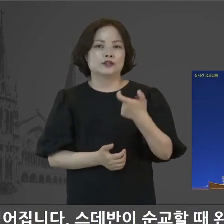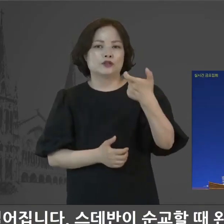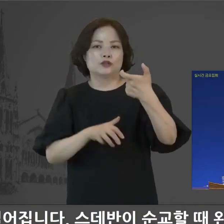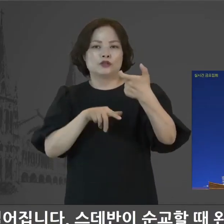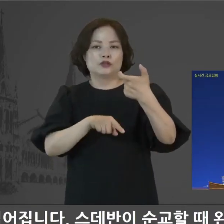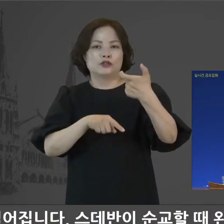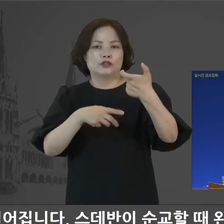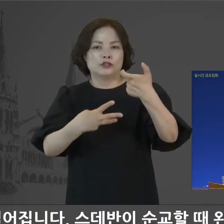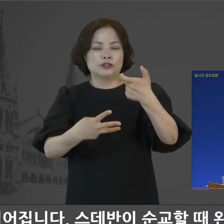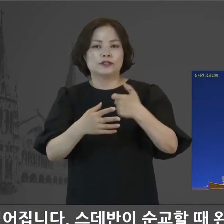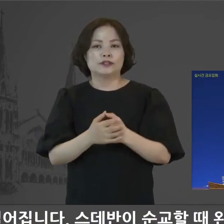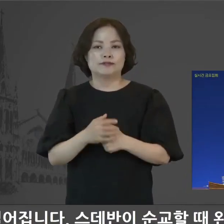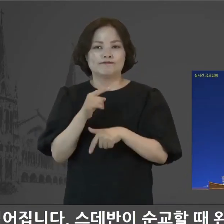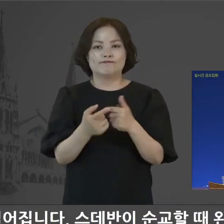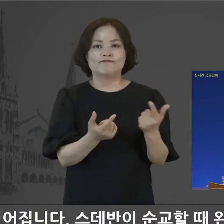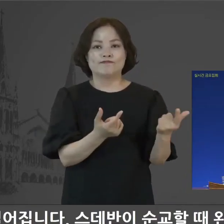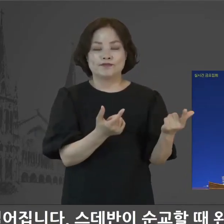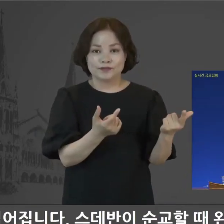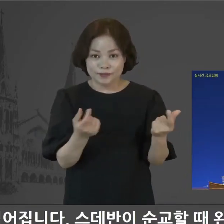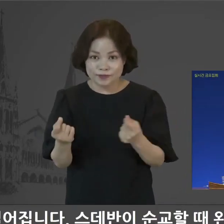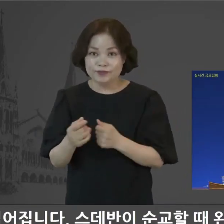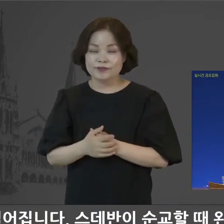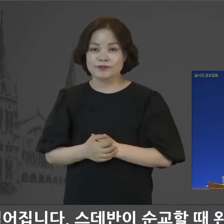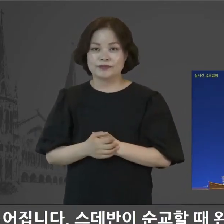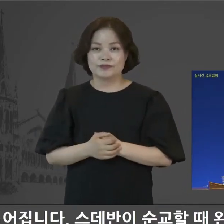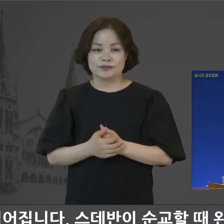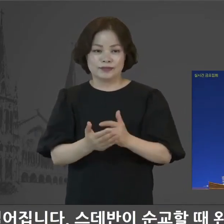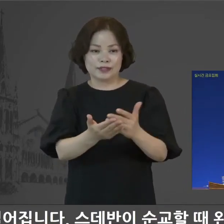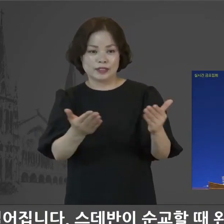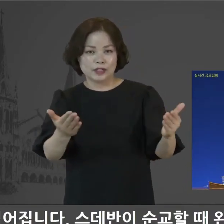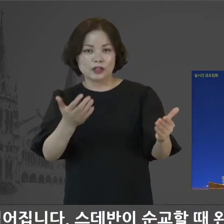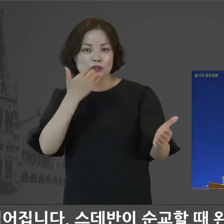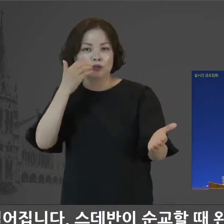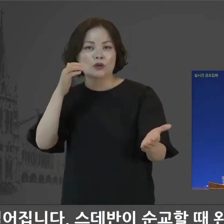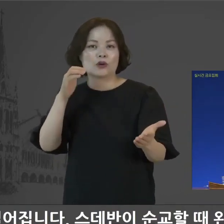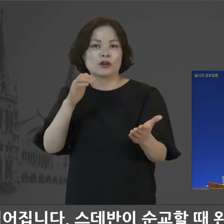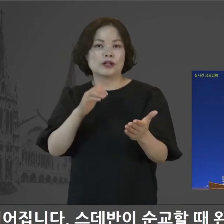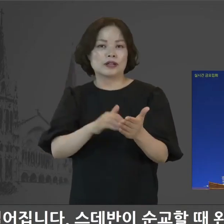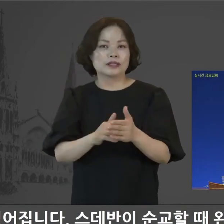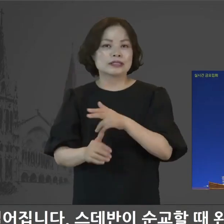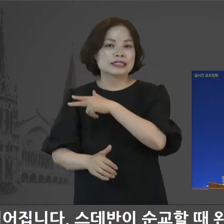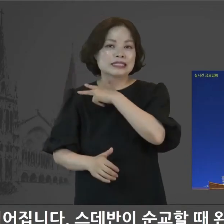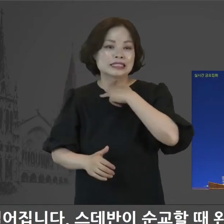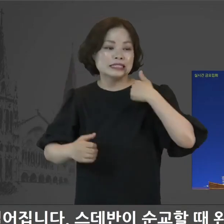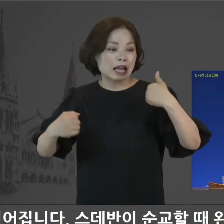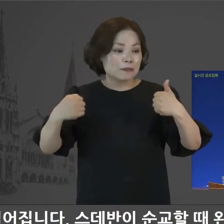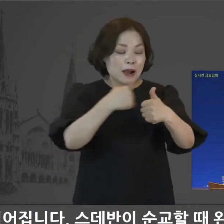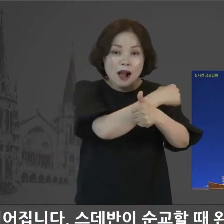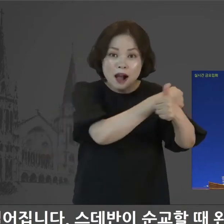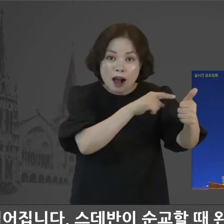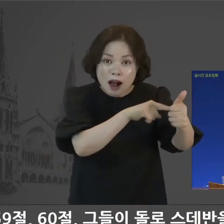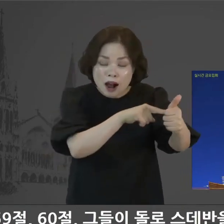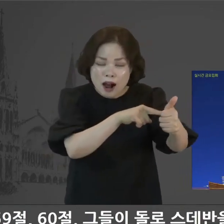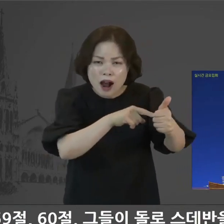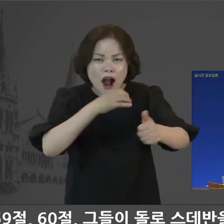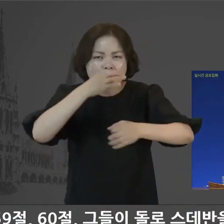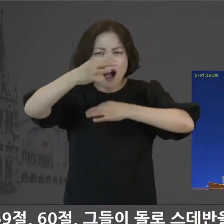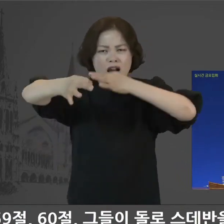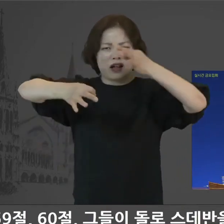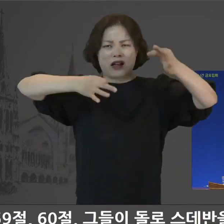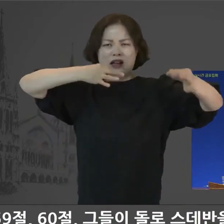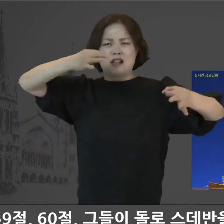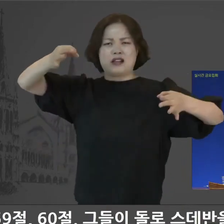60절 같이 달아서 같이 읽겠습니다. 시작. 그들이 돌로 스데반을 치니 스데반이 부르짖어